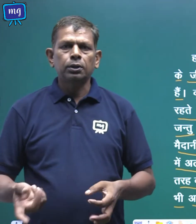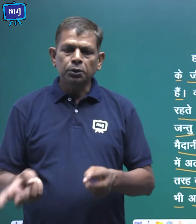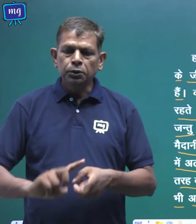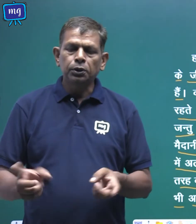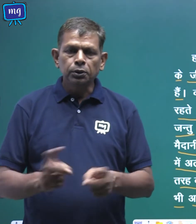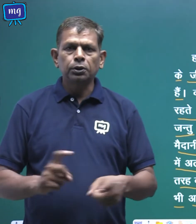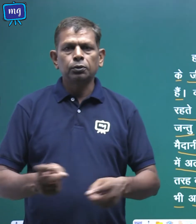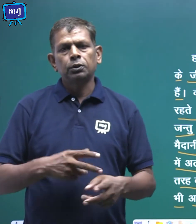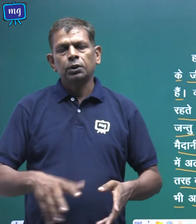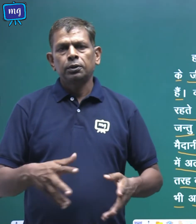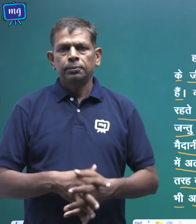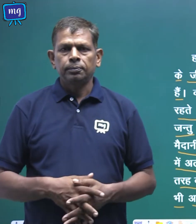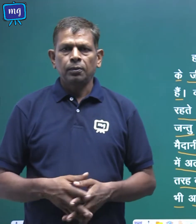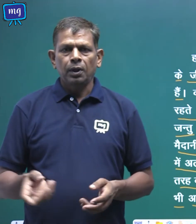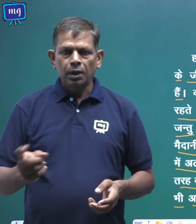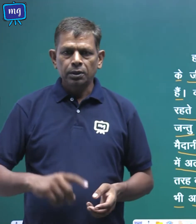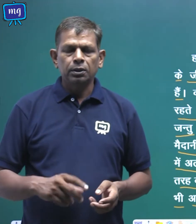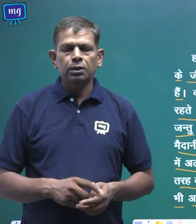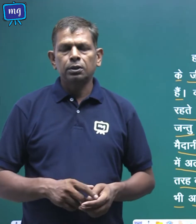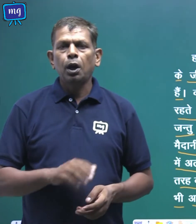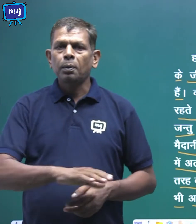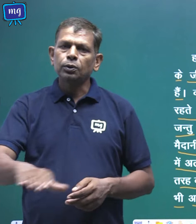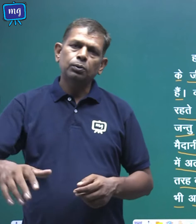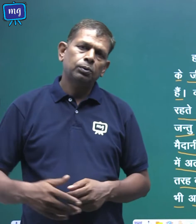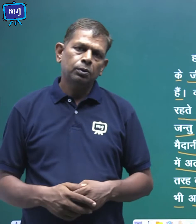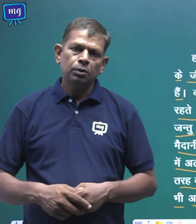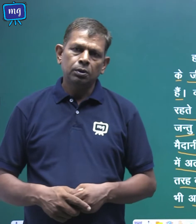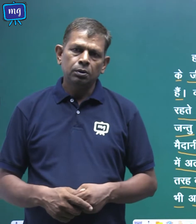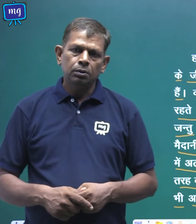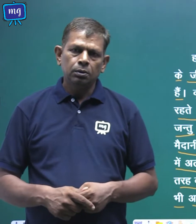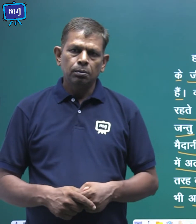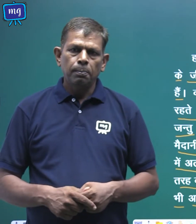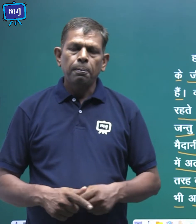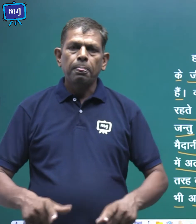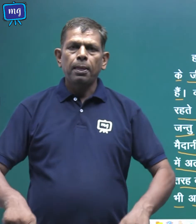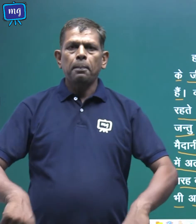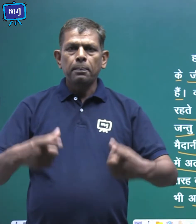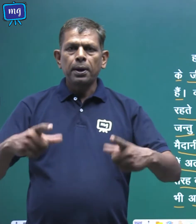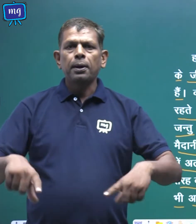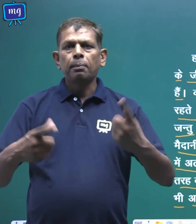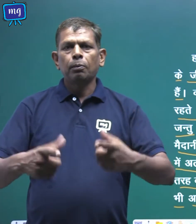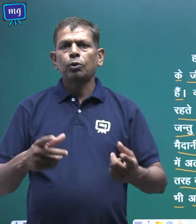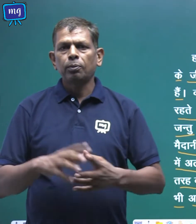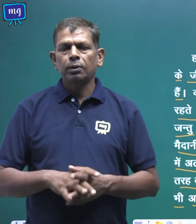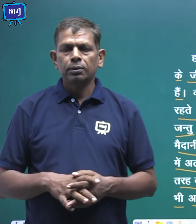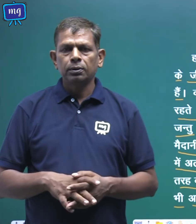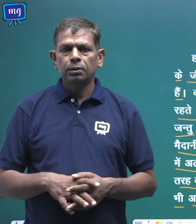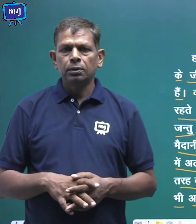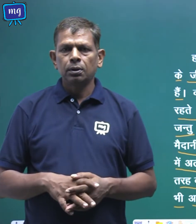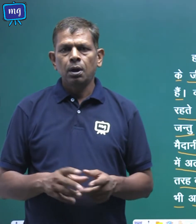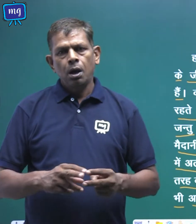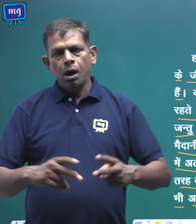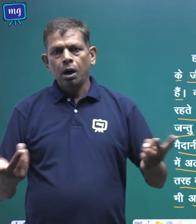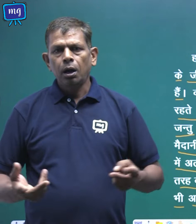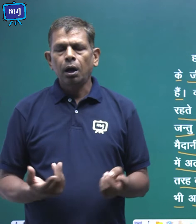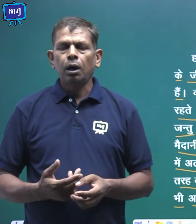हैं। इसी तरह से बच्चों, पेड़ पौधों की भी अलग